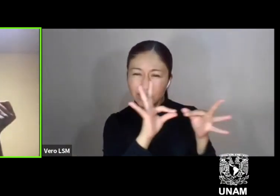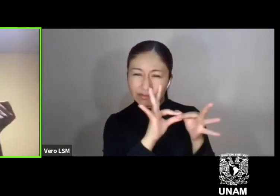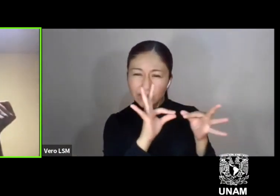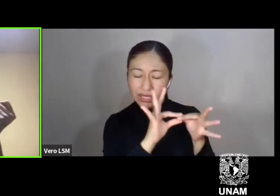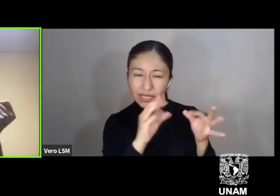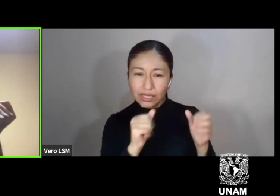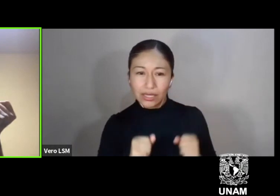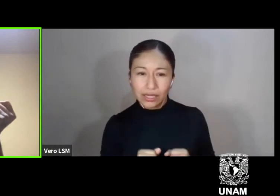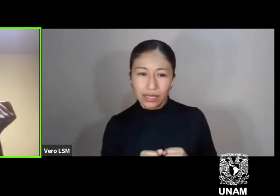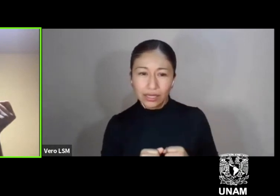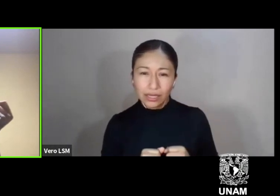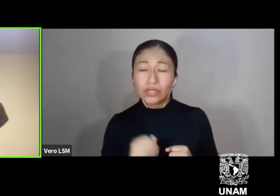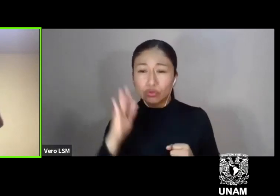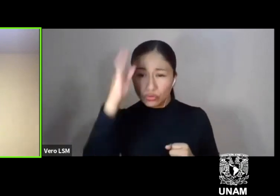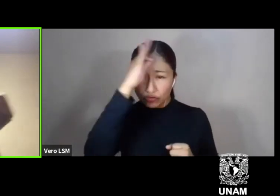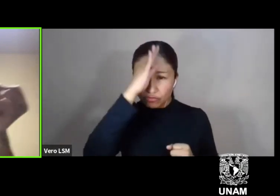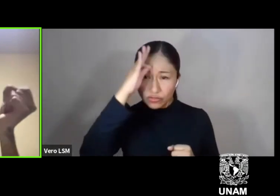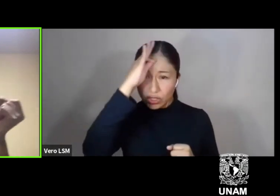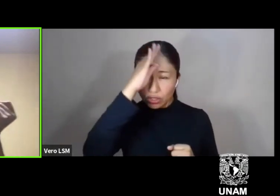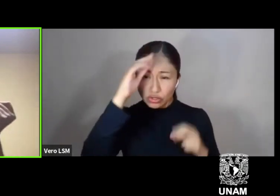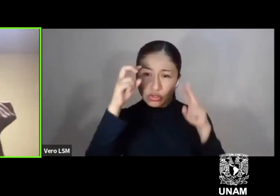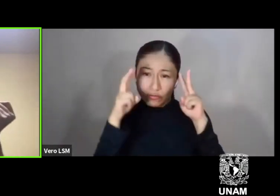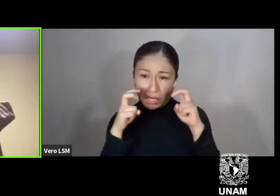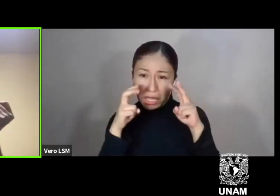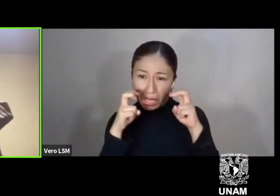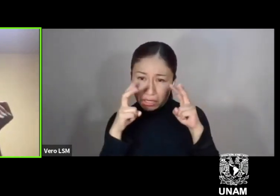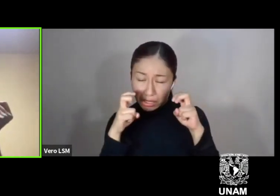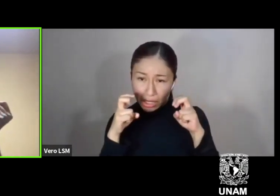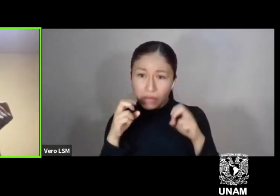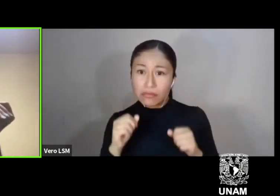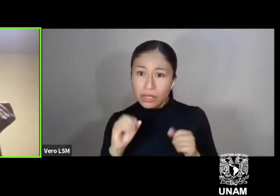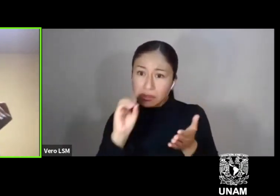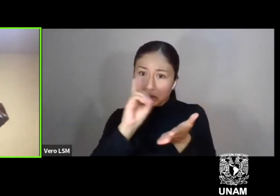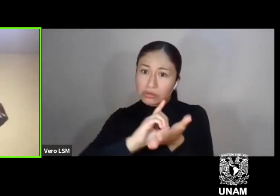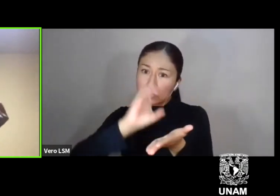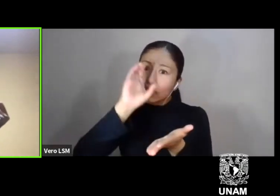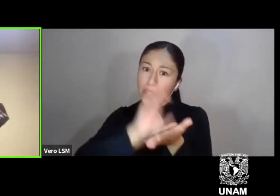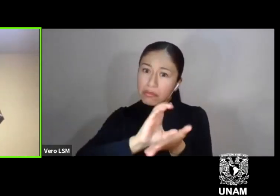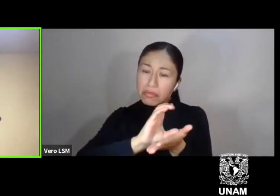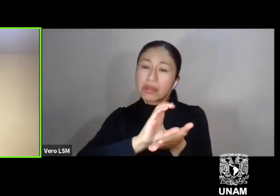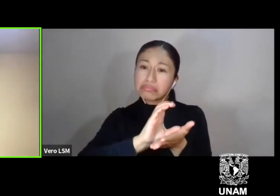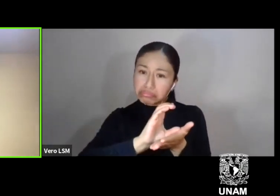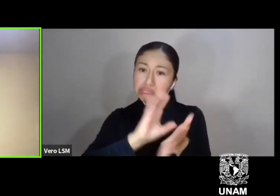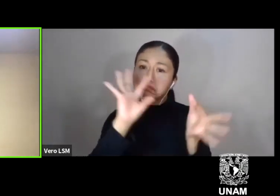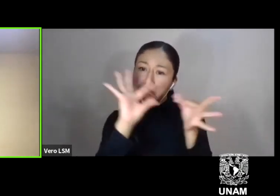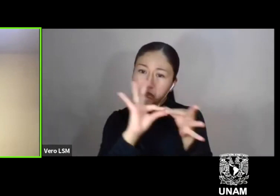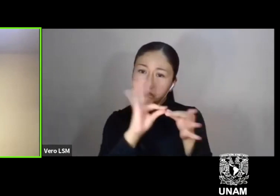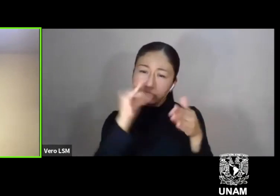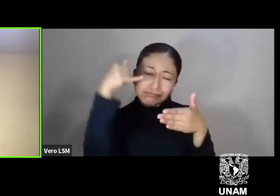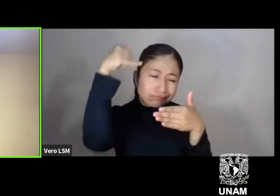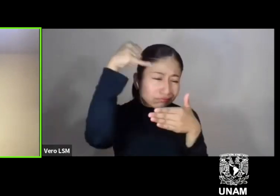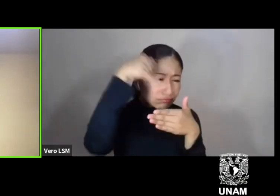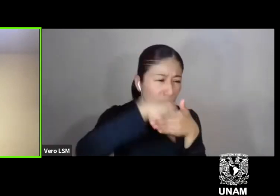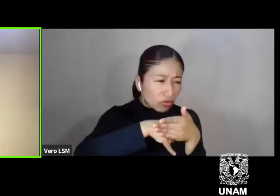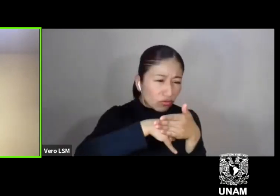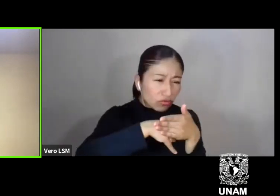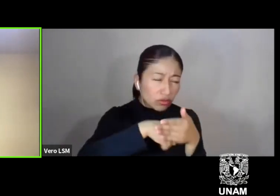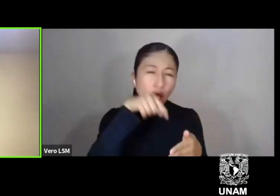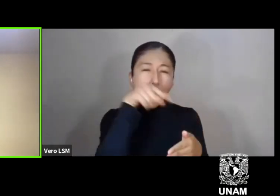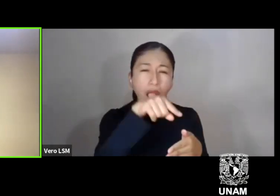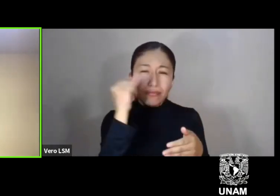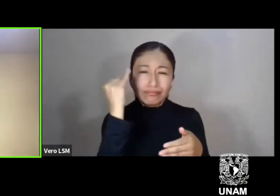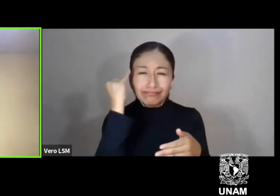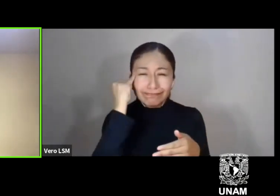intenciones, que pues todos hemos sido a veces partícipe de ellas, sino pensándola como